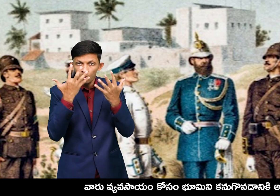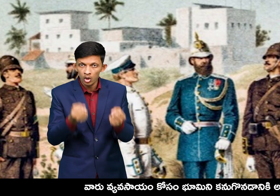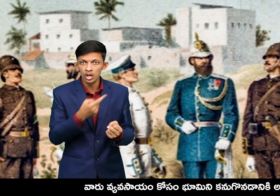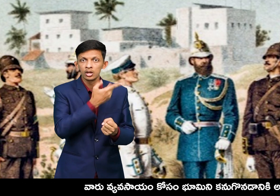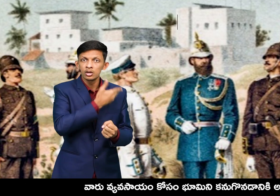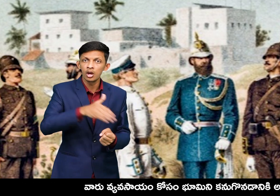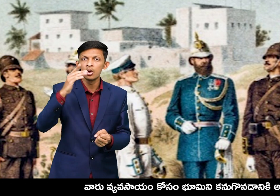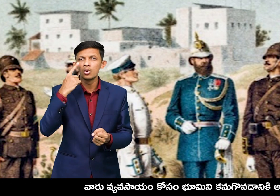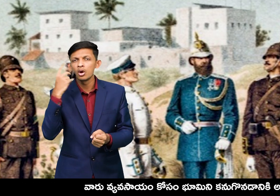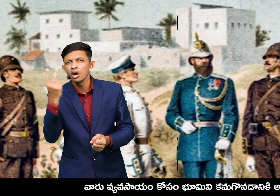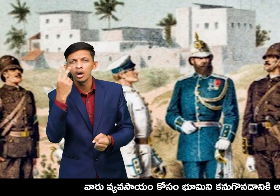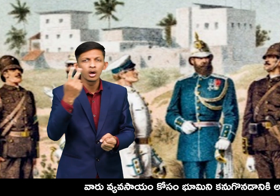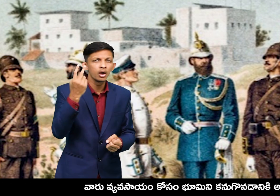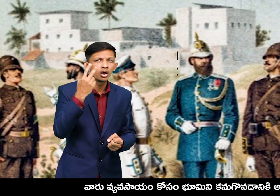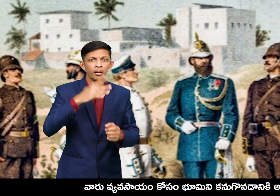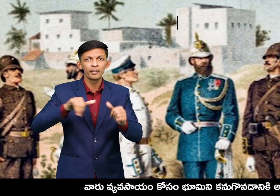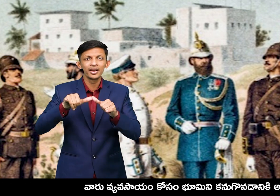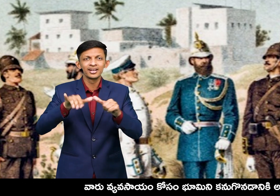కనుగొనడానికి అక్కడికి వెళ్లారు.